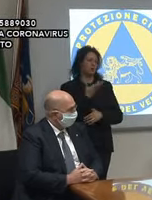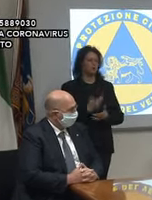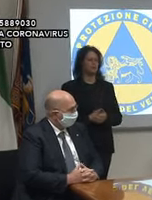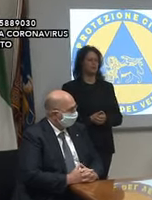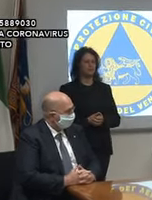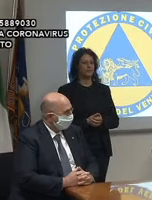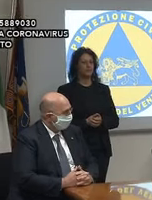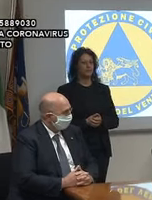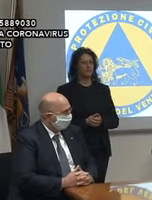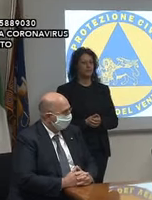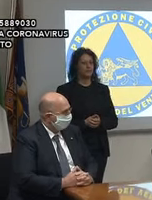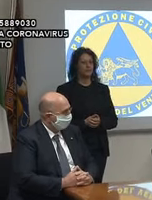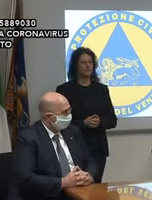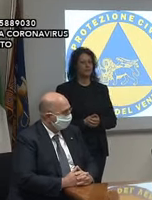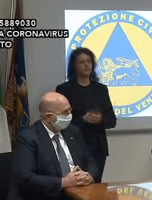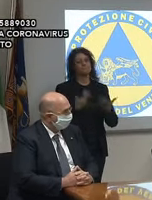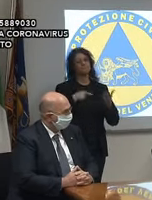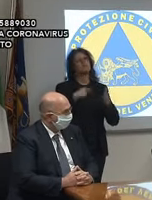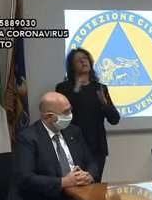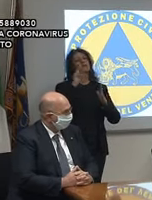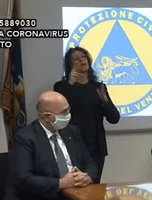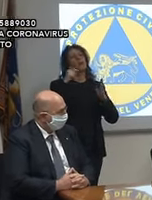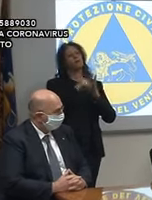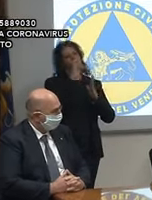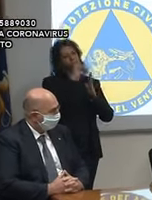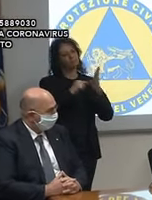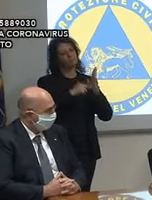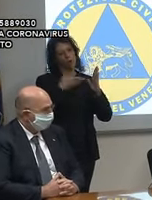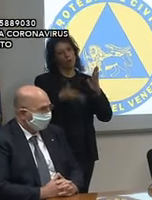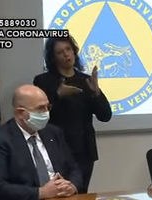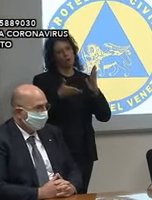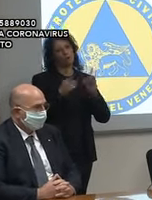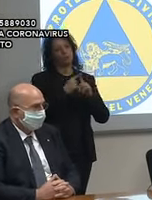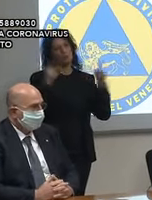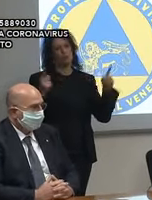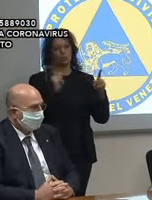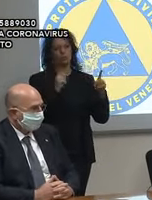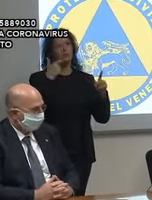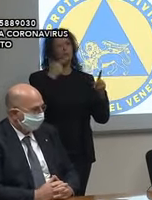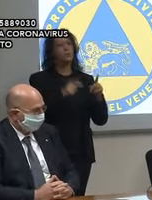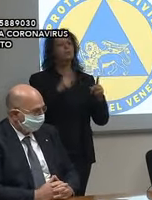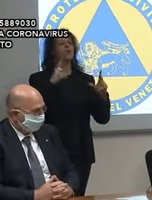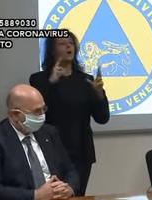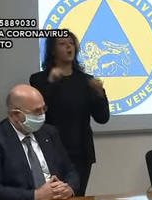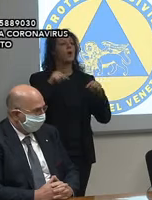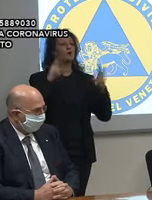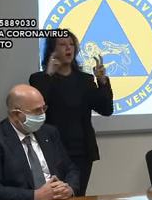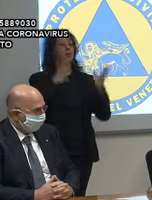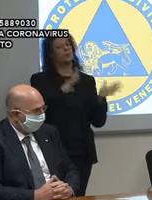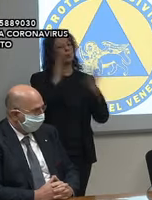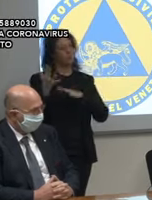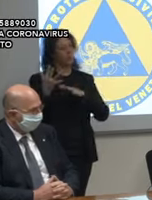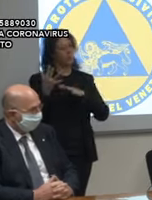non mi soffermerò tanto sul bollettino per poi parlare insomma di questa operazione che è assolutamente